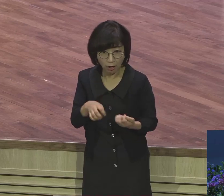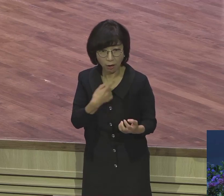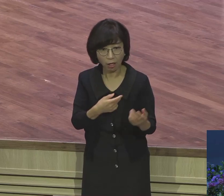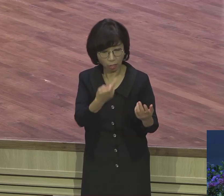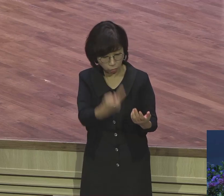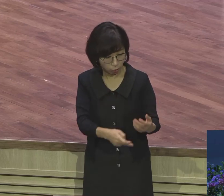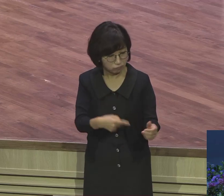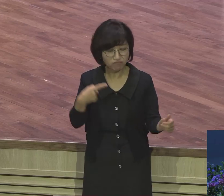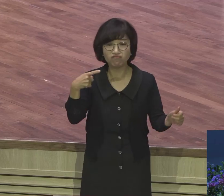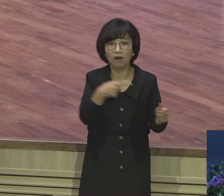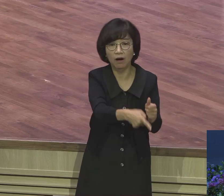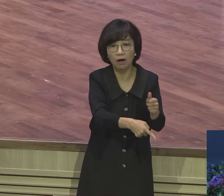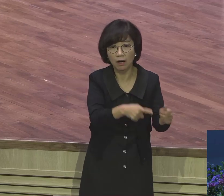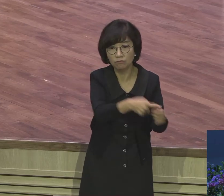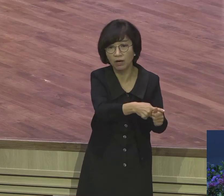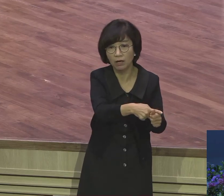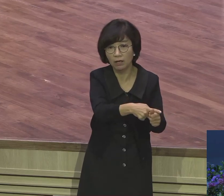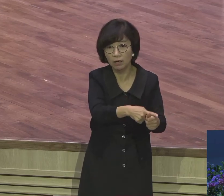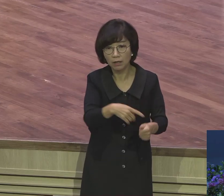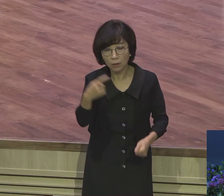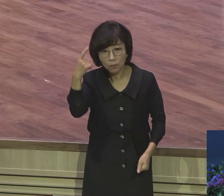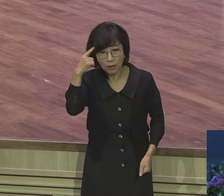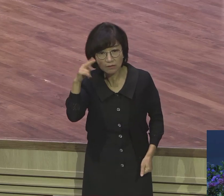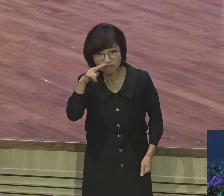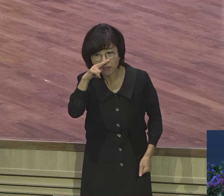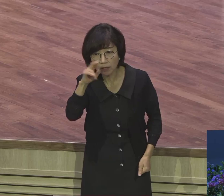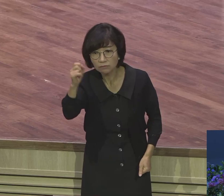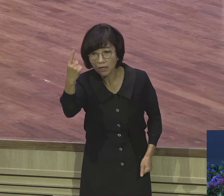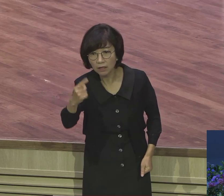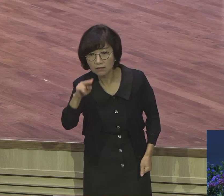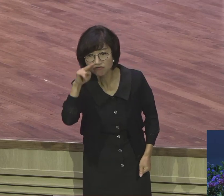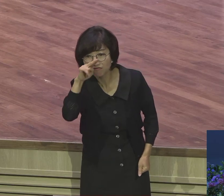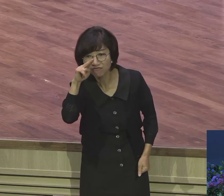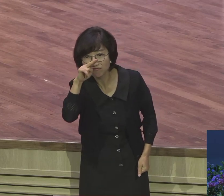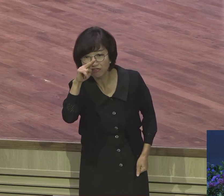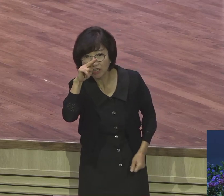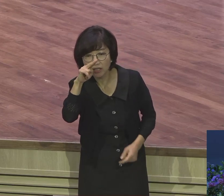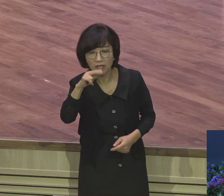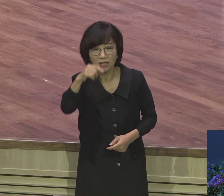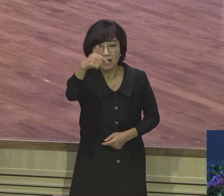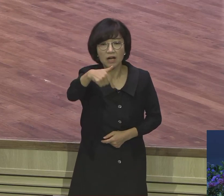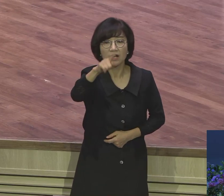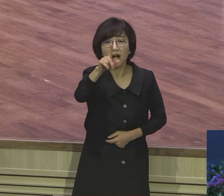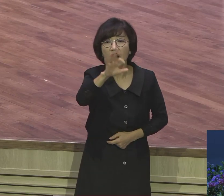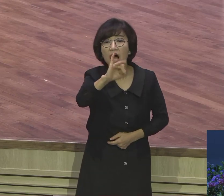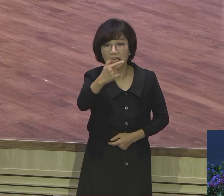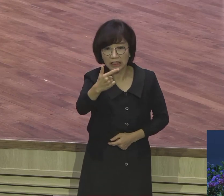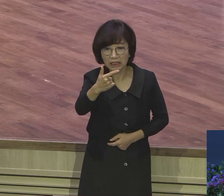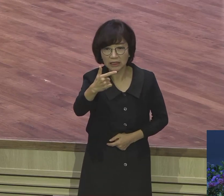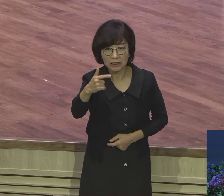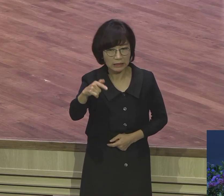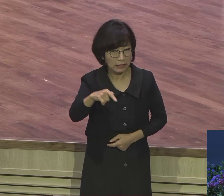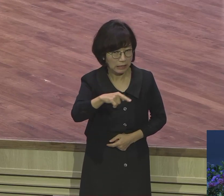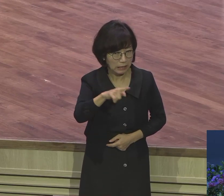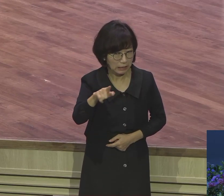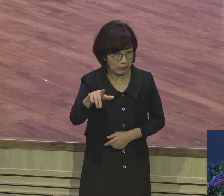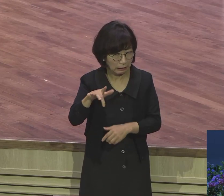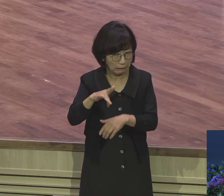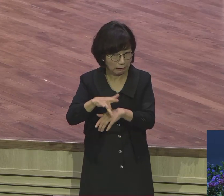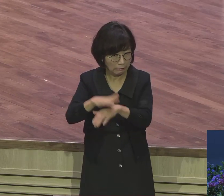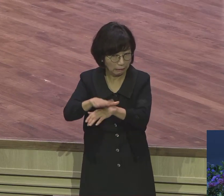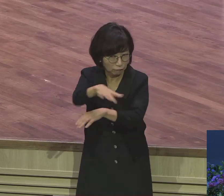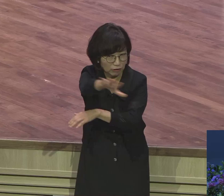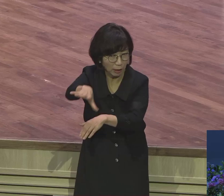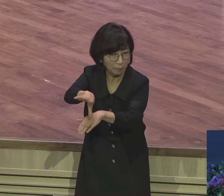식이 질투로 인해가지고 이게 요 가인 가인의 기질이 우리 속에 잠재되어 있어 그래요.